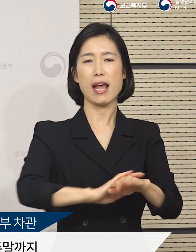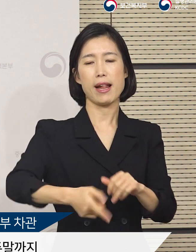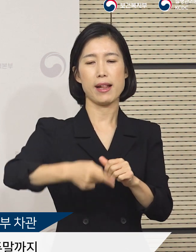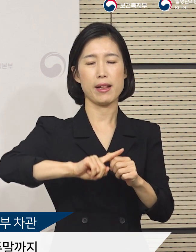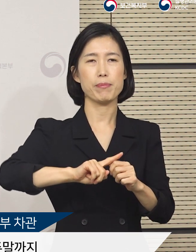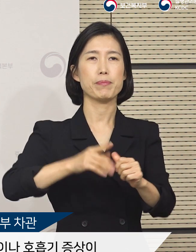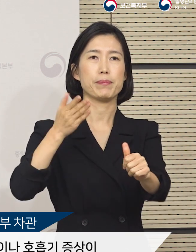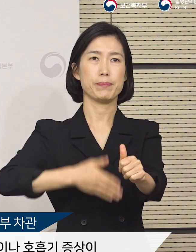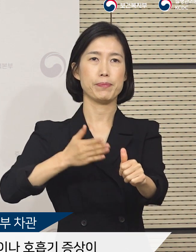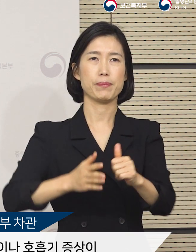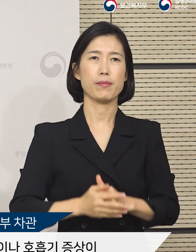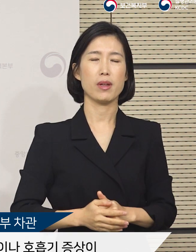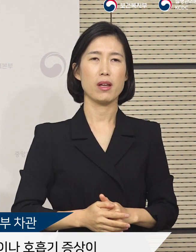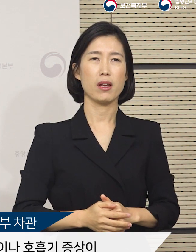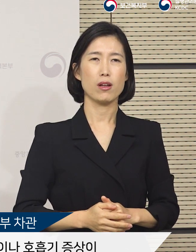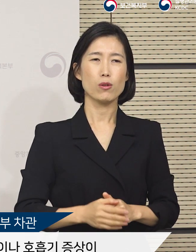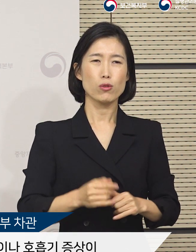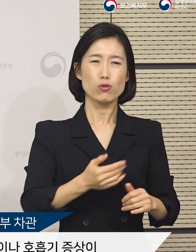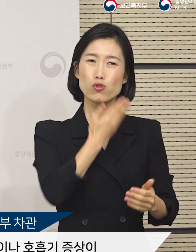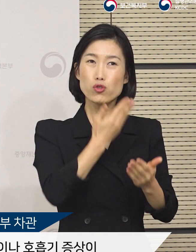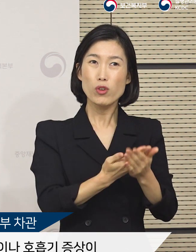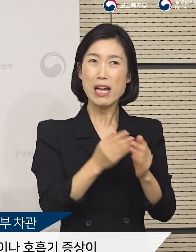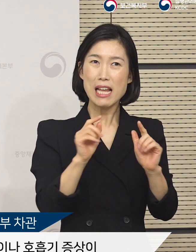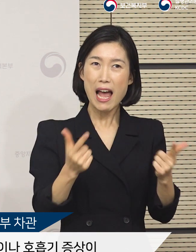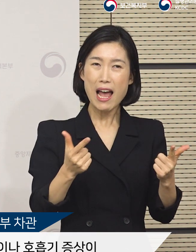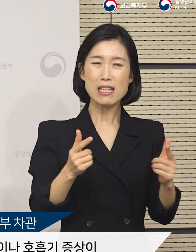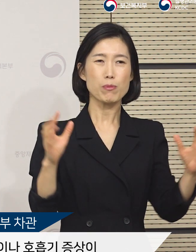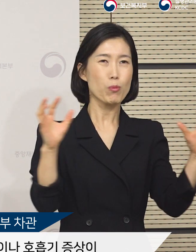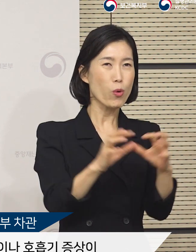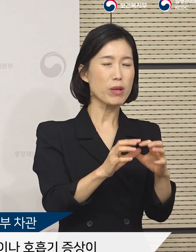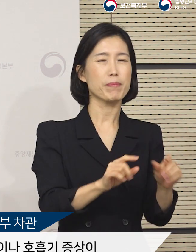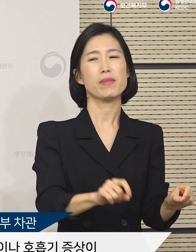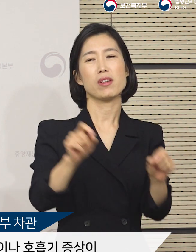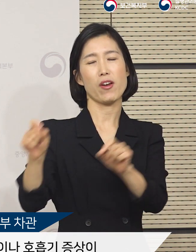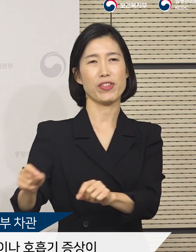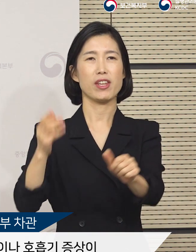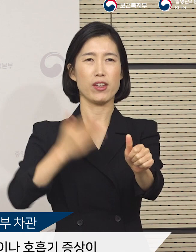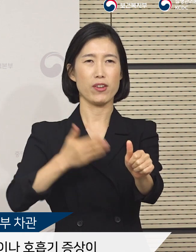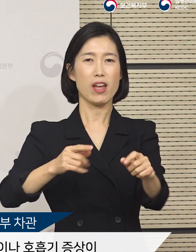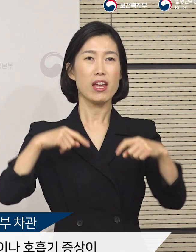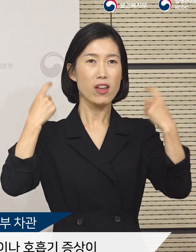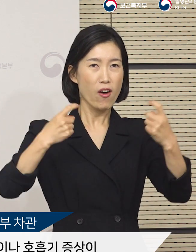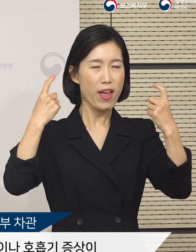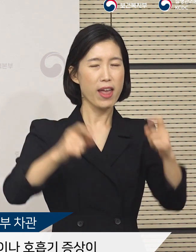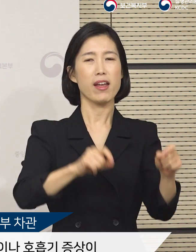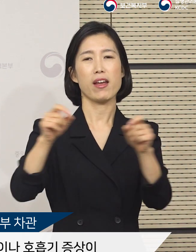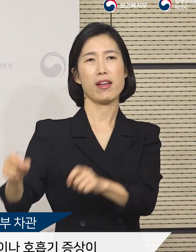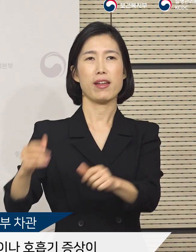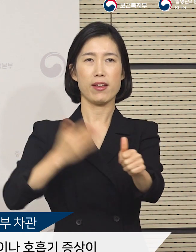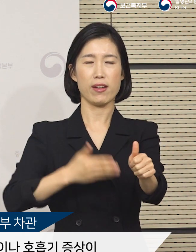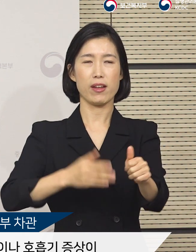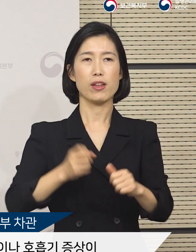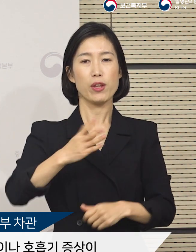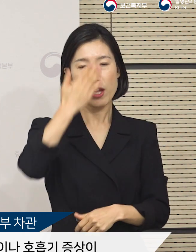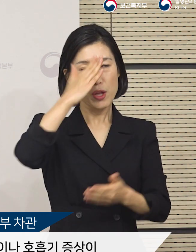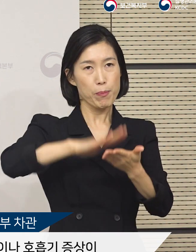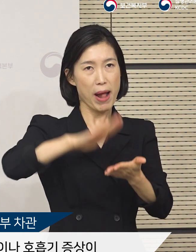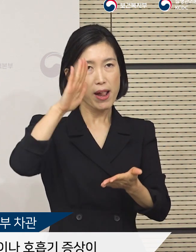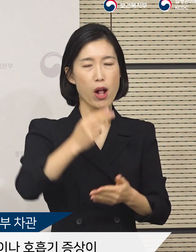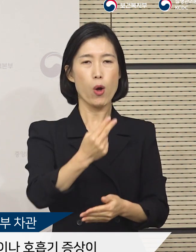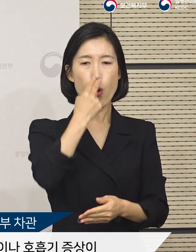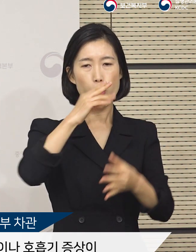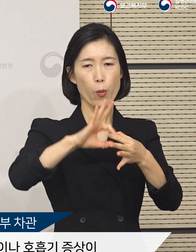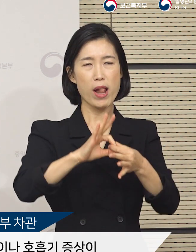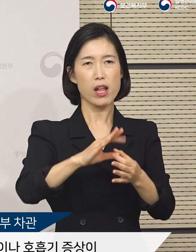바랍니다. 불효불급한 모임, 여행 등은 연기하거나 취소하고 발열이나 호흡기 증상이 있을